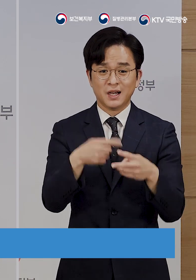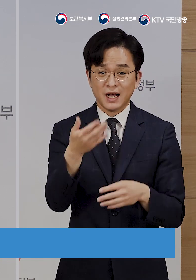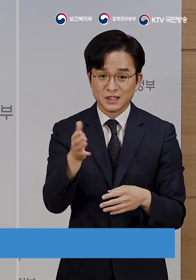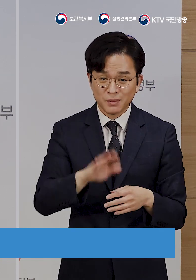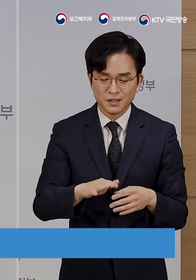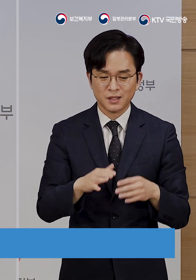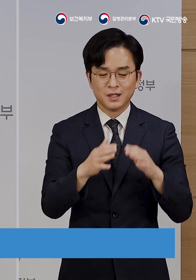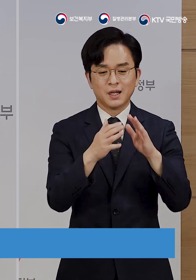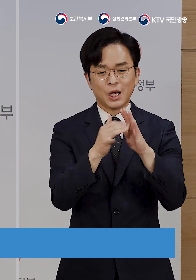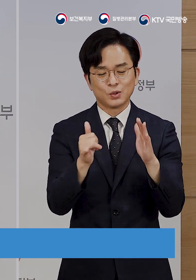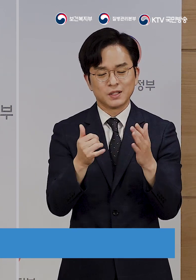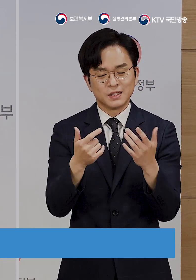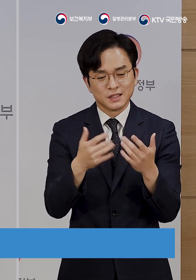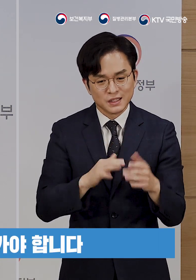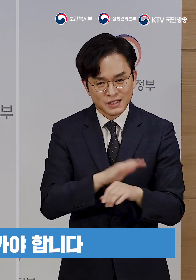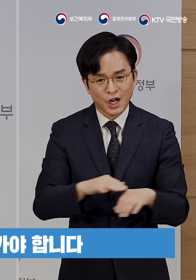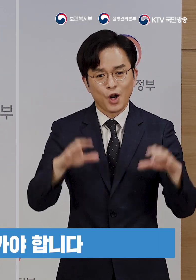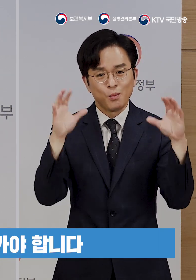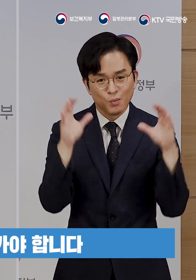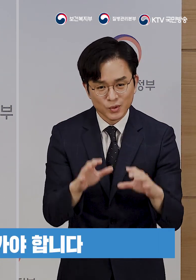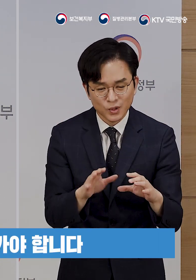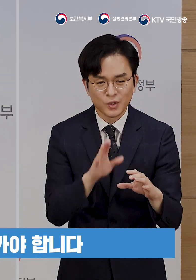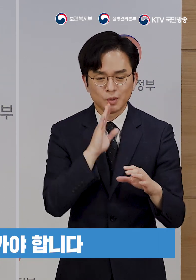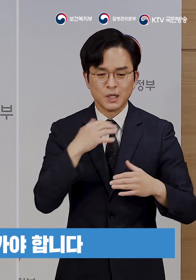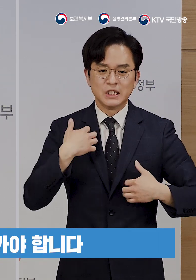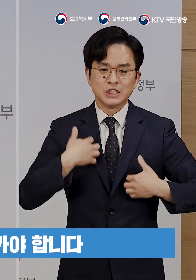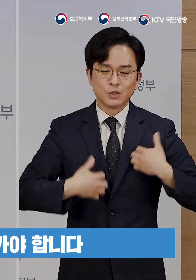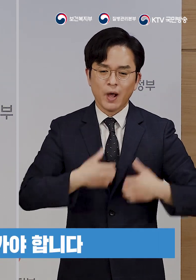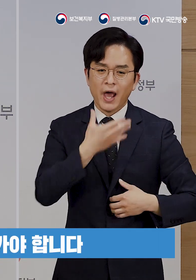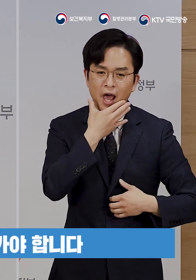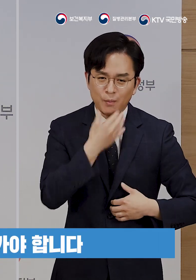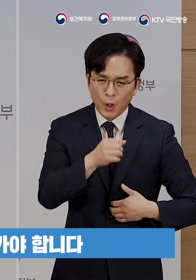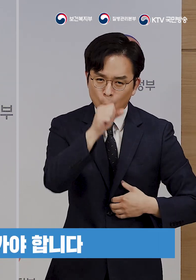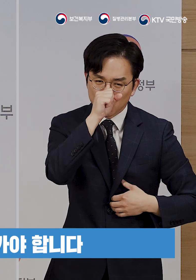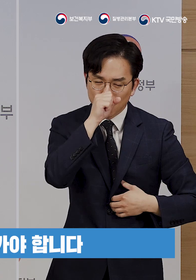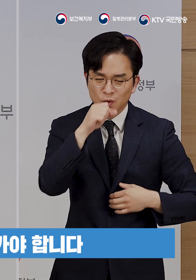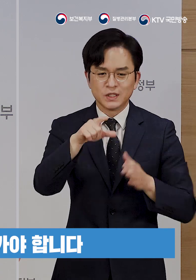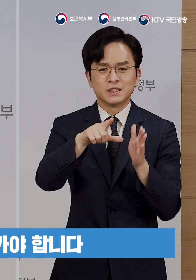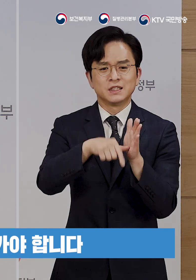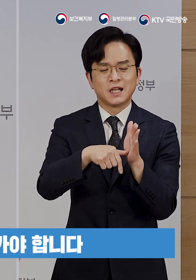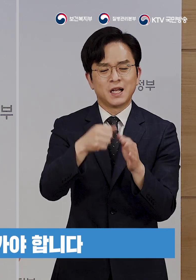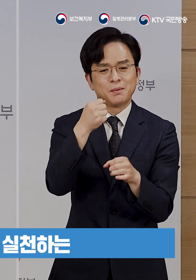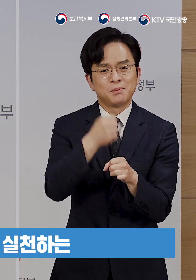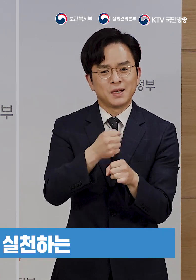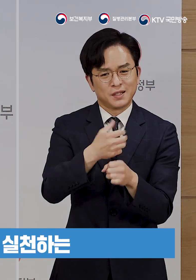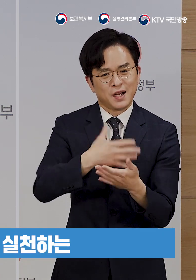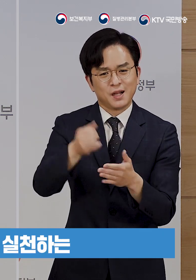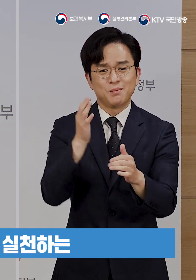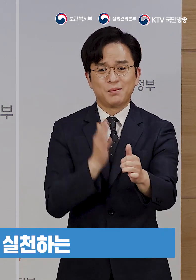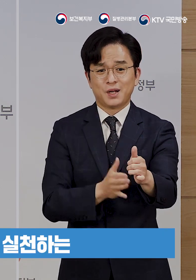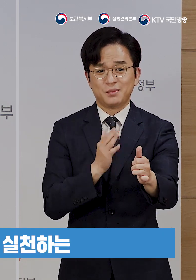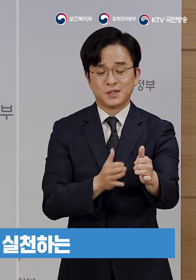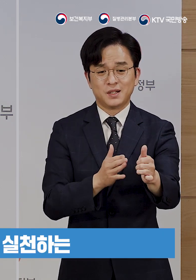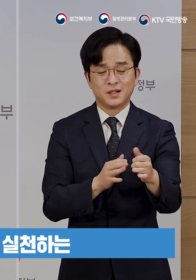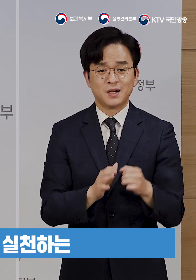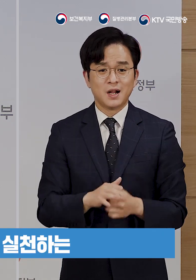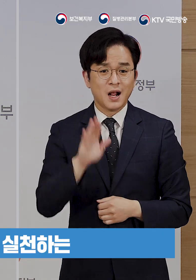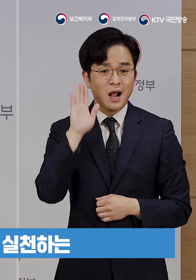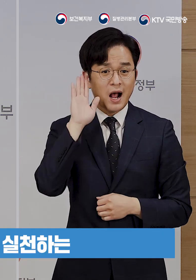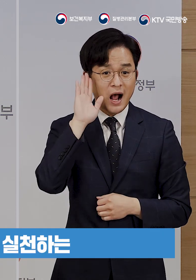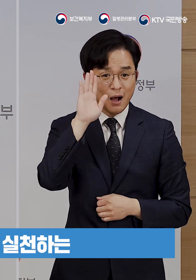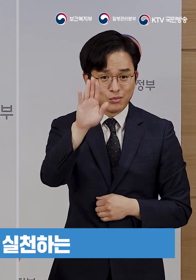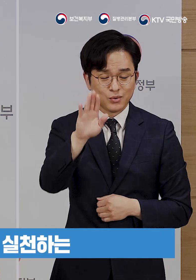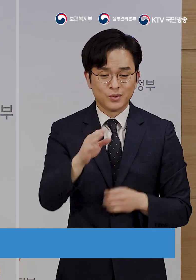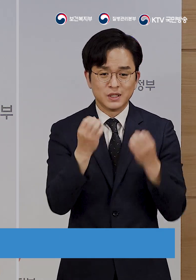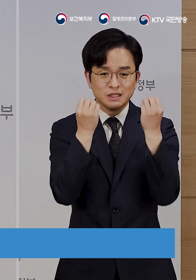가족 간의 유대를 키우면서 즐겁고 행복한 시간을 만들어 나가야 합니다. 이런 노력이 생활 속